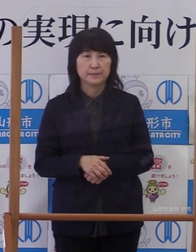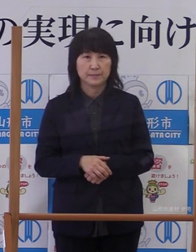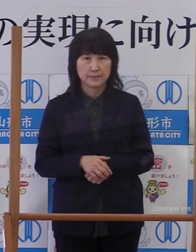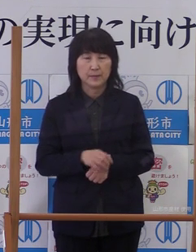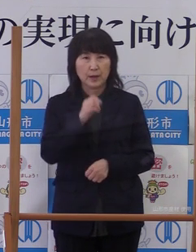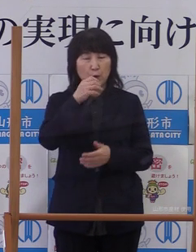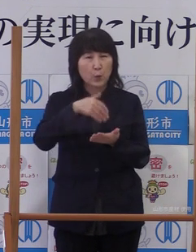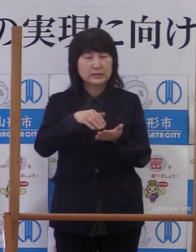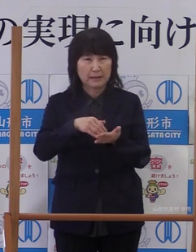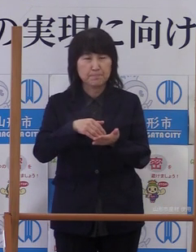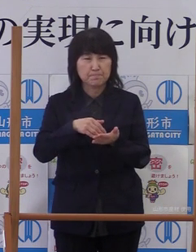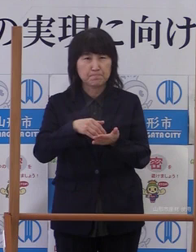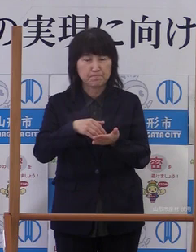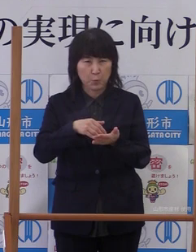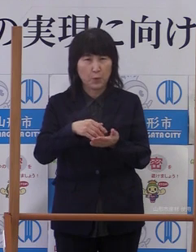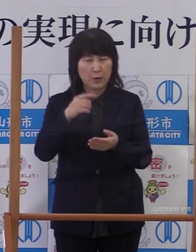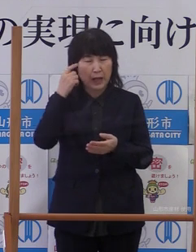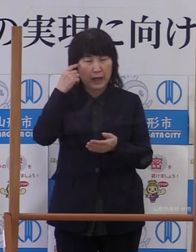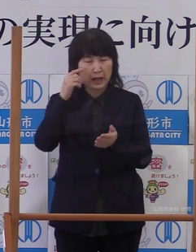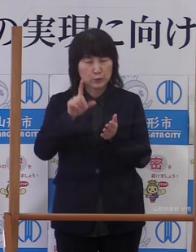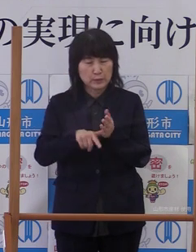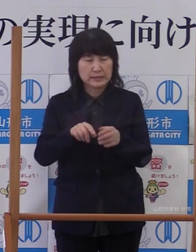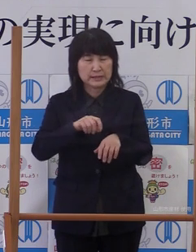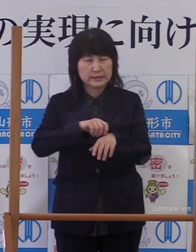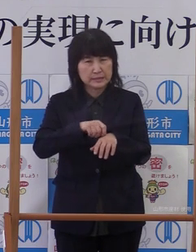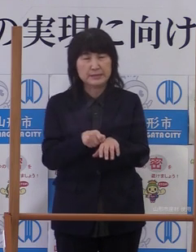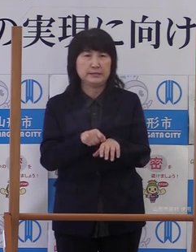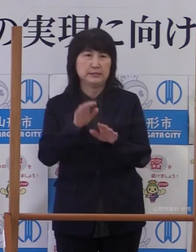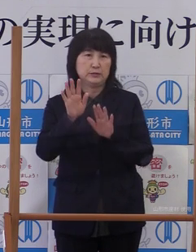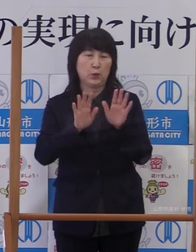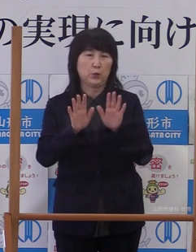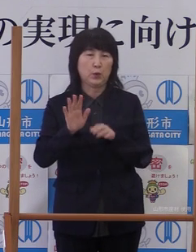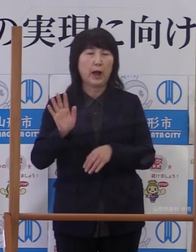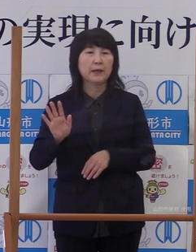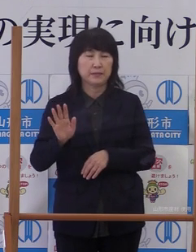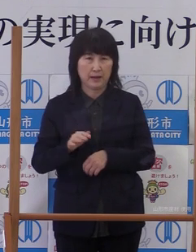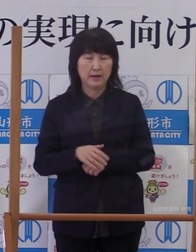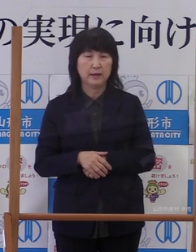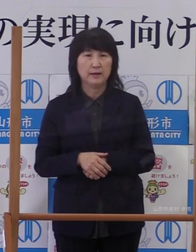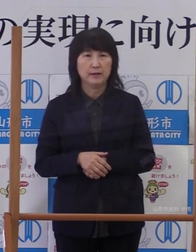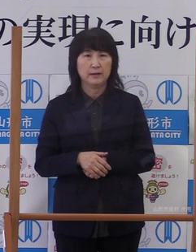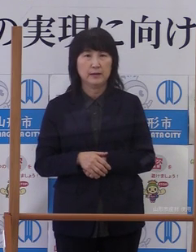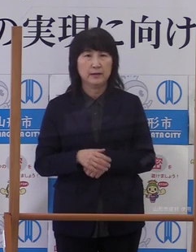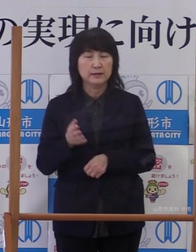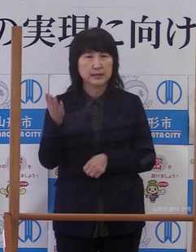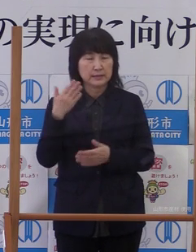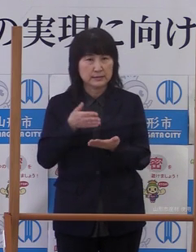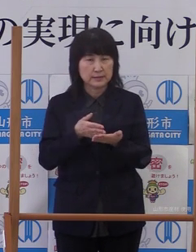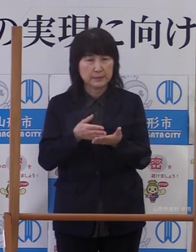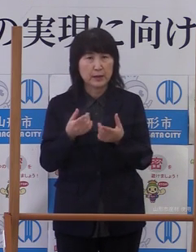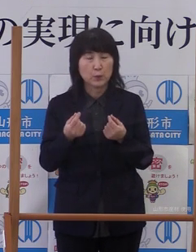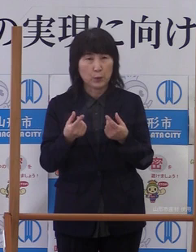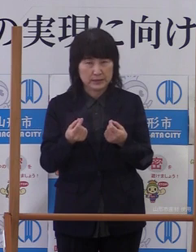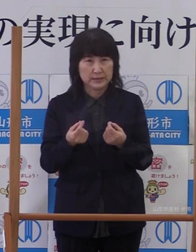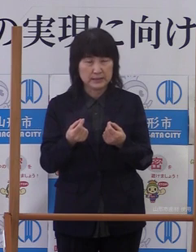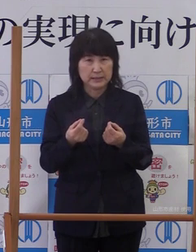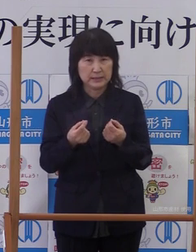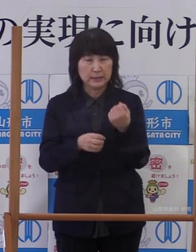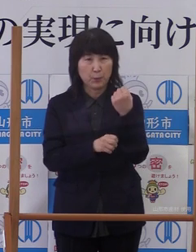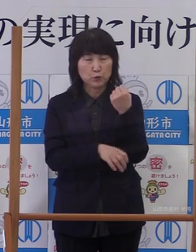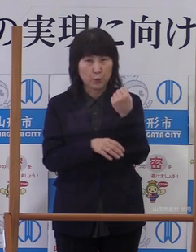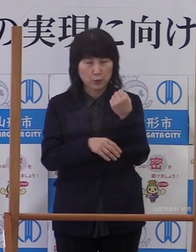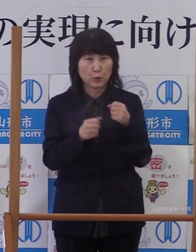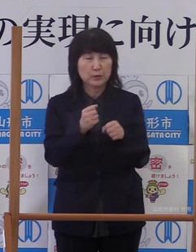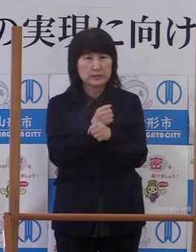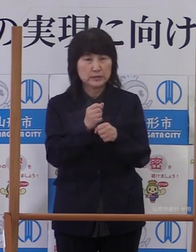予算編成上非常に厳しいところがあったわけでありますけれども、そこは先ほど申し上げた通り、既存事業のですね、